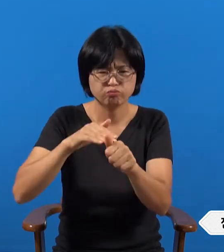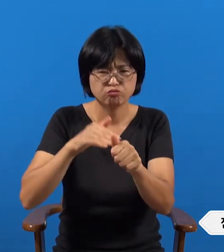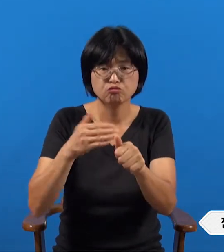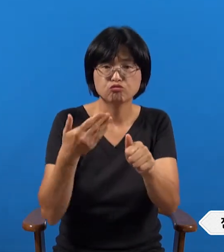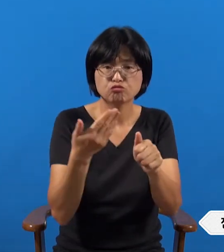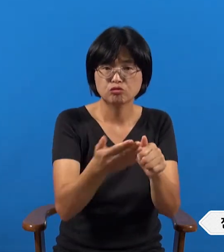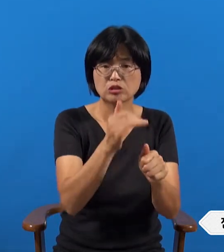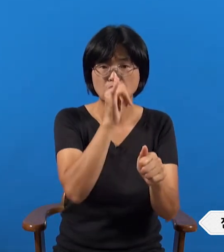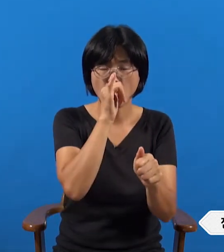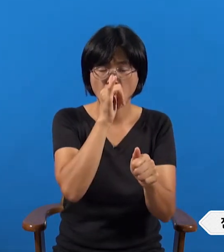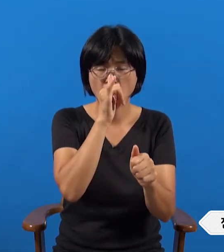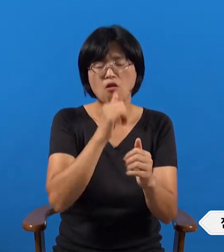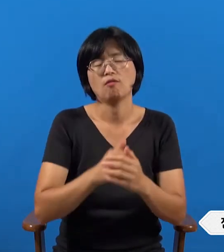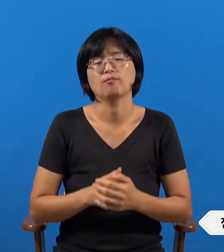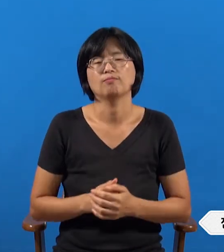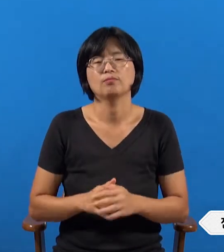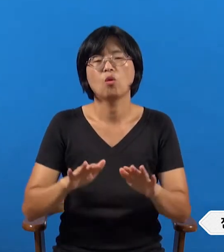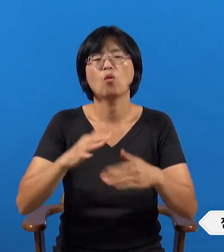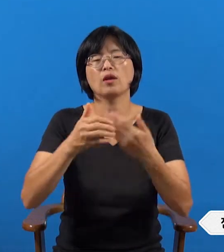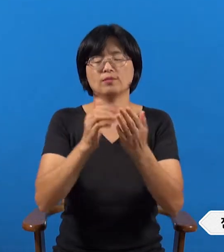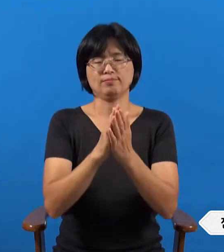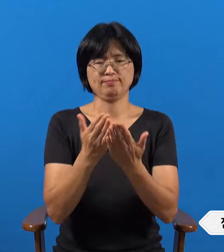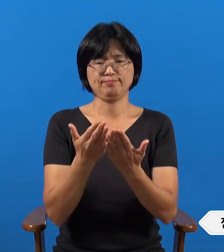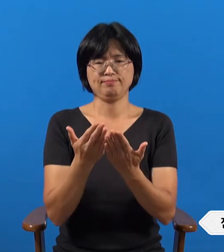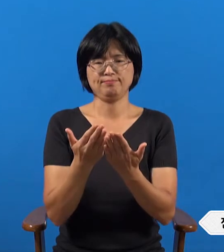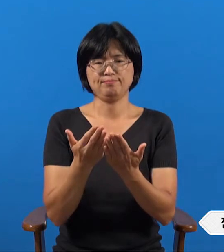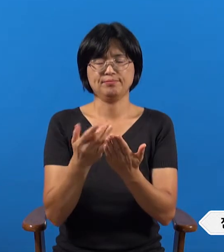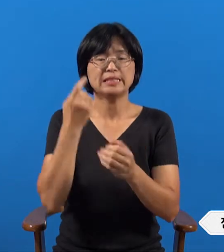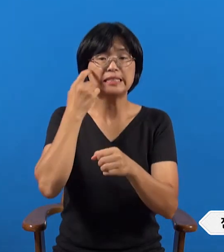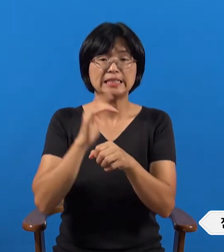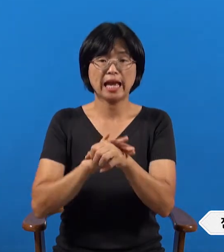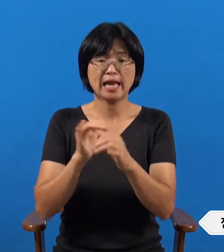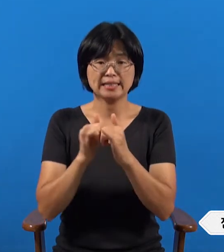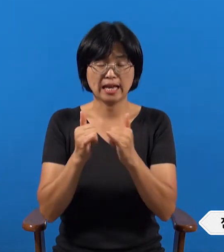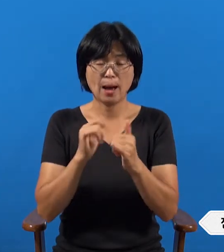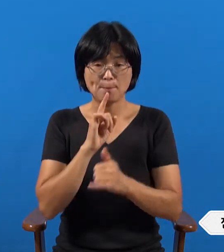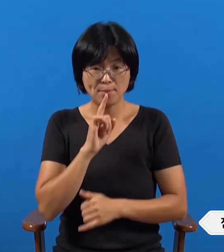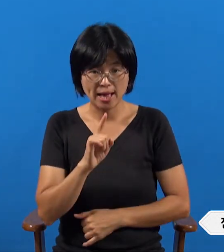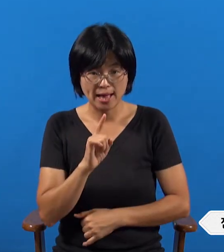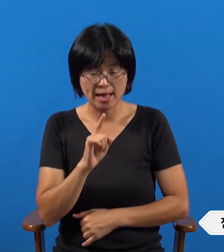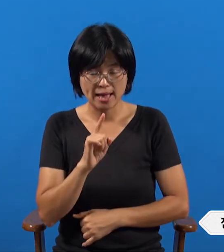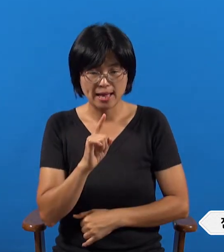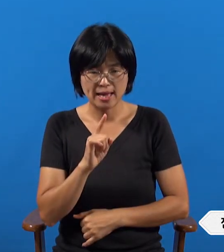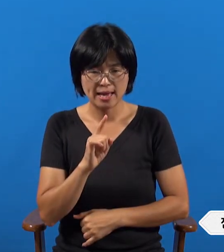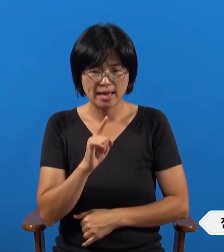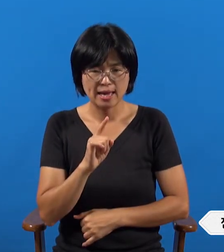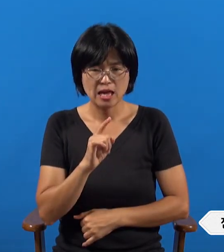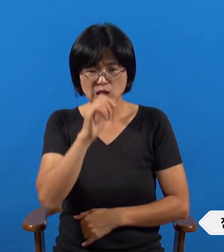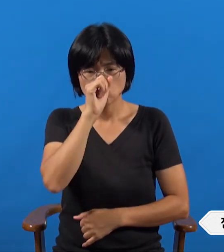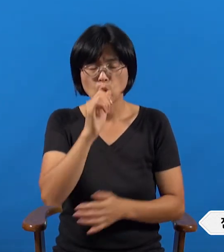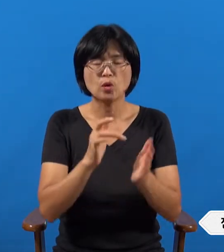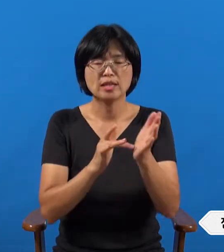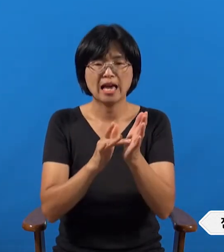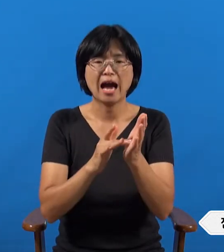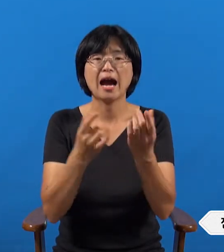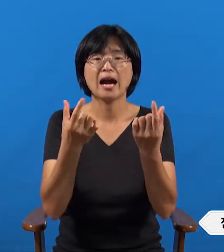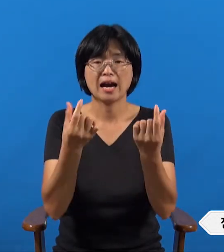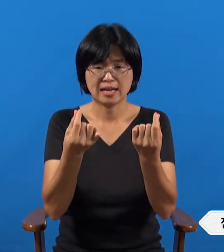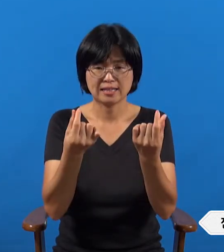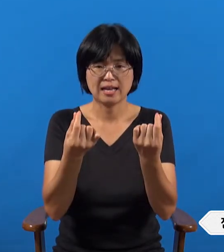모습이 우리 가운데 있다면, 오늘 성경은 지혜로운 자의 혀는 양약과